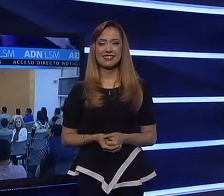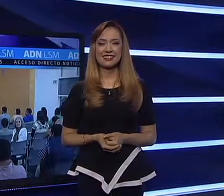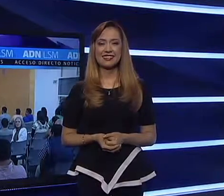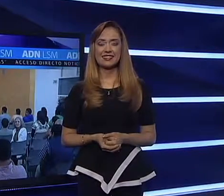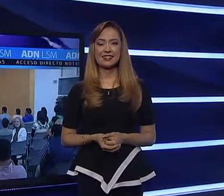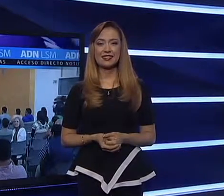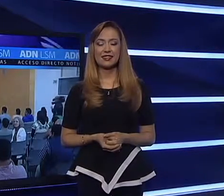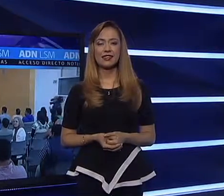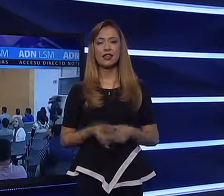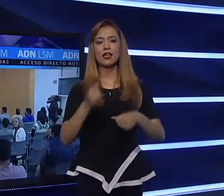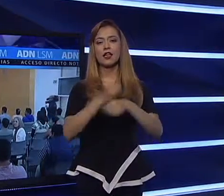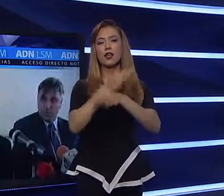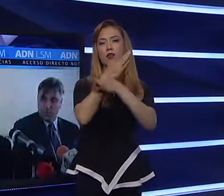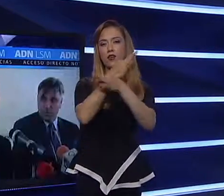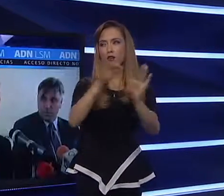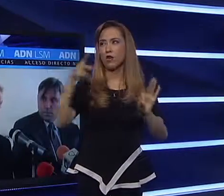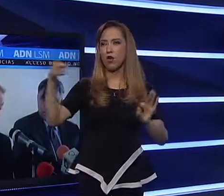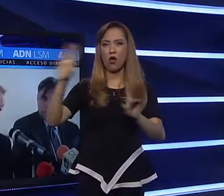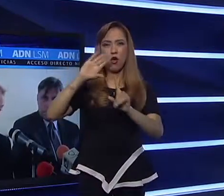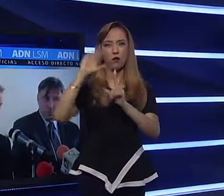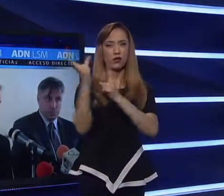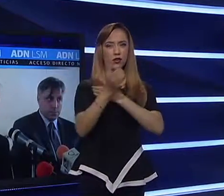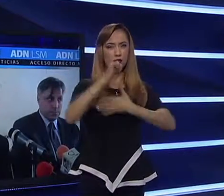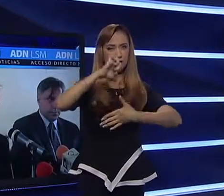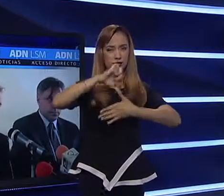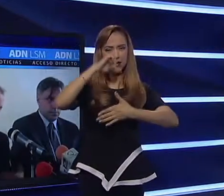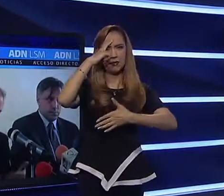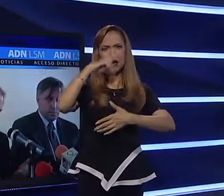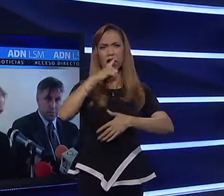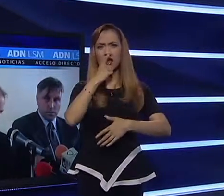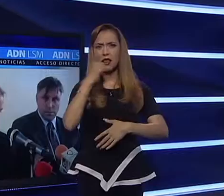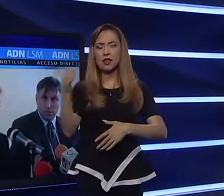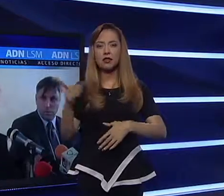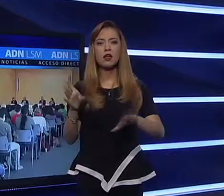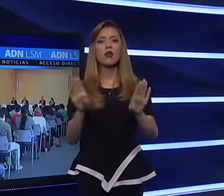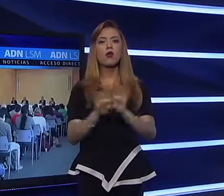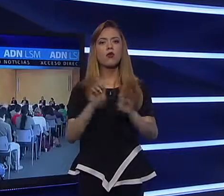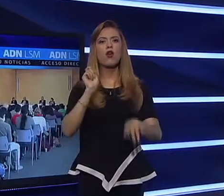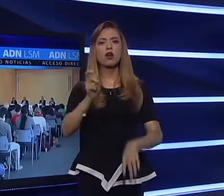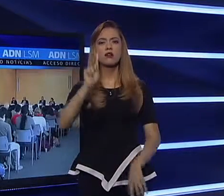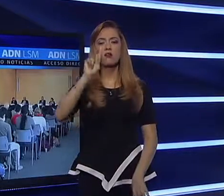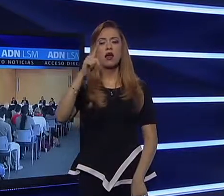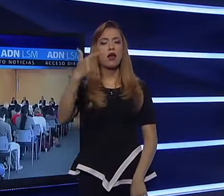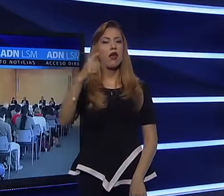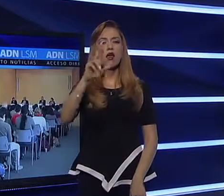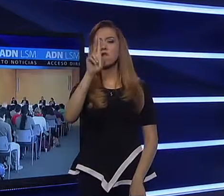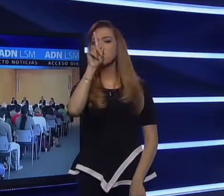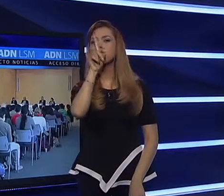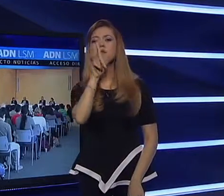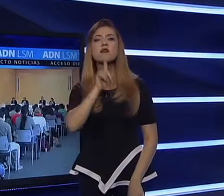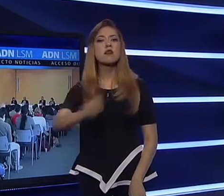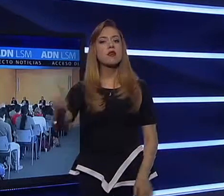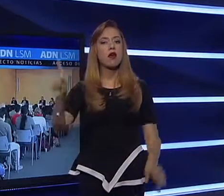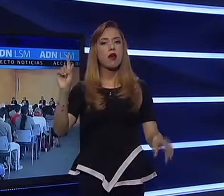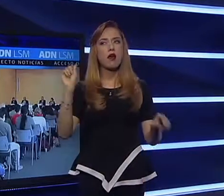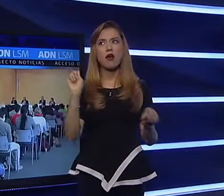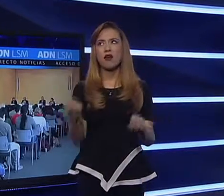Informe de la Comisión Interamericana desacreditó la verdad histórica de la PGR sobre el caso Ayotzinapa.